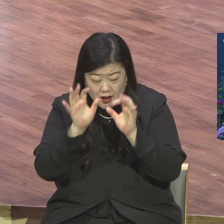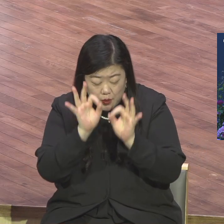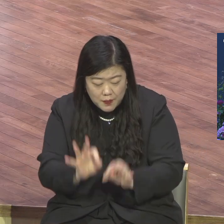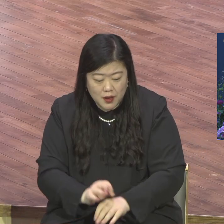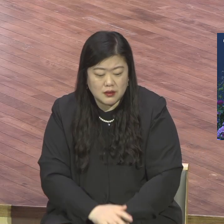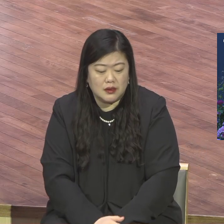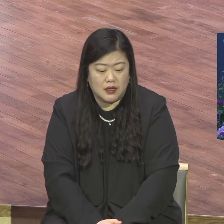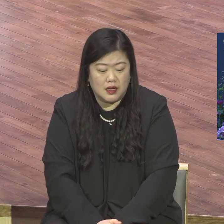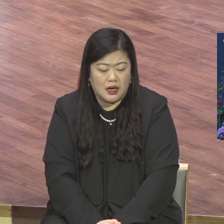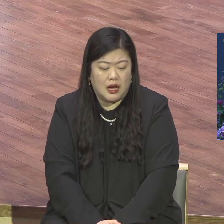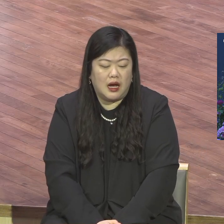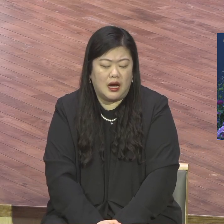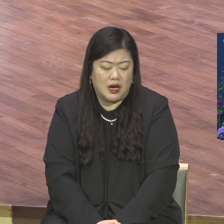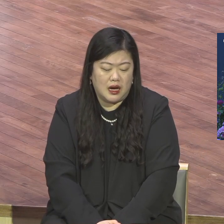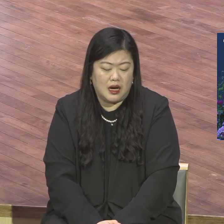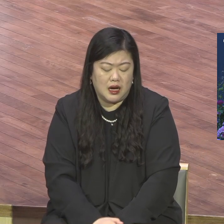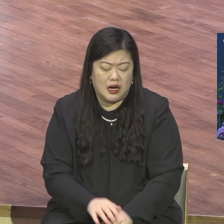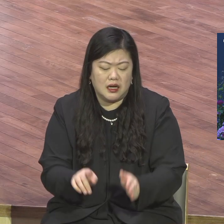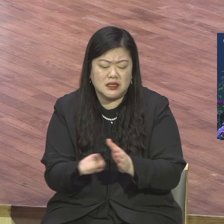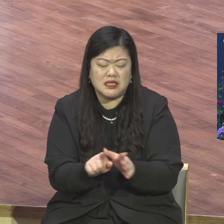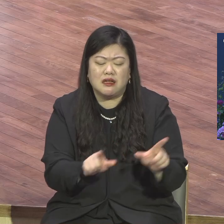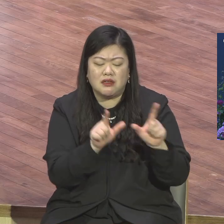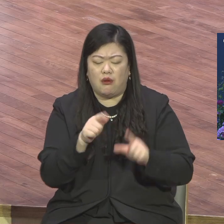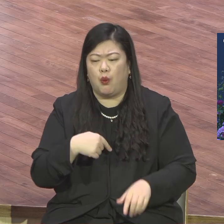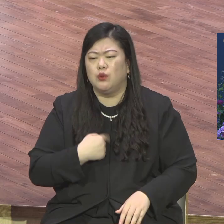혼자 신앙생활하는 여자들이 많아요.